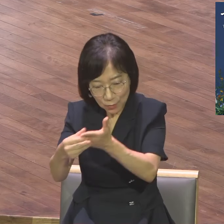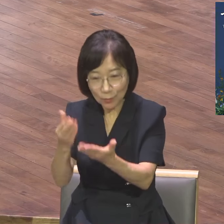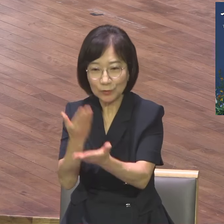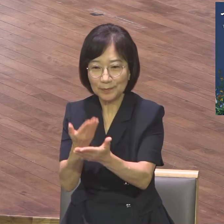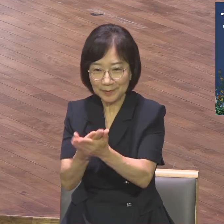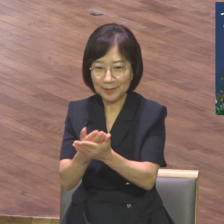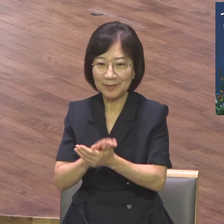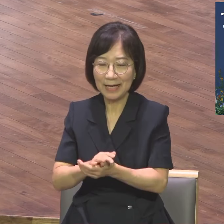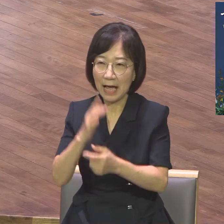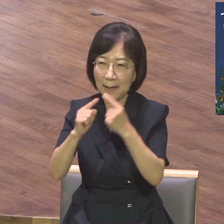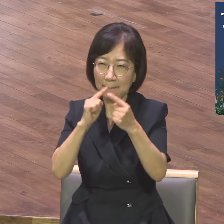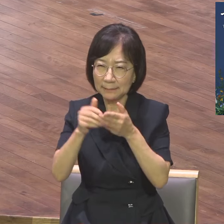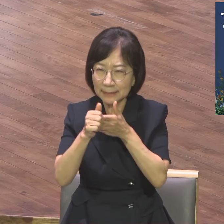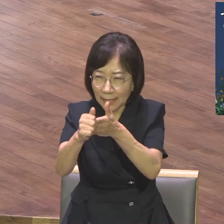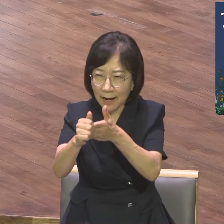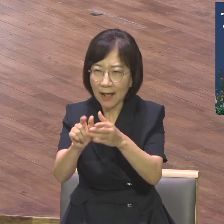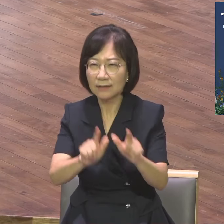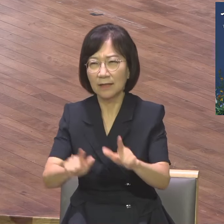주옵소서.